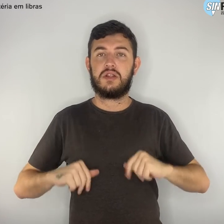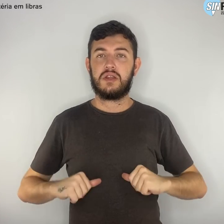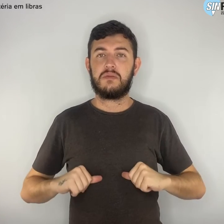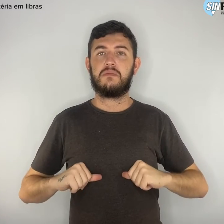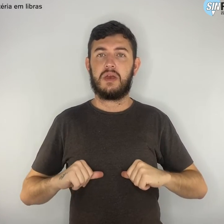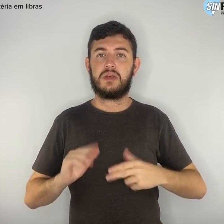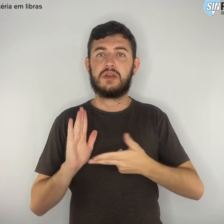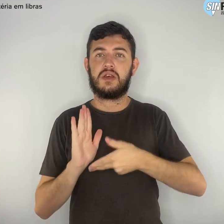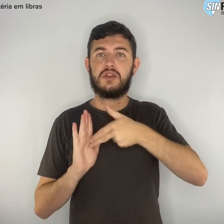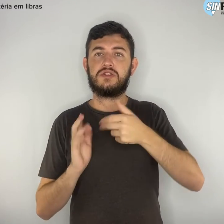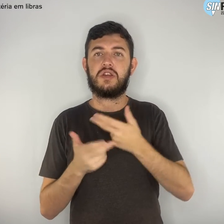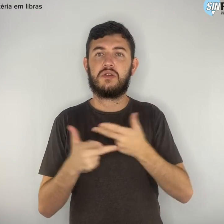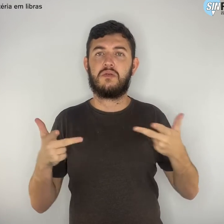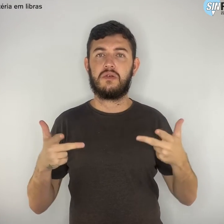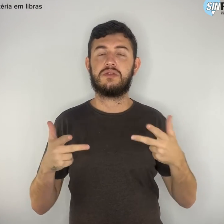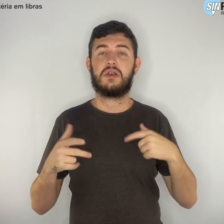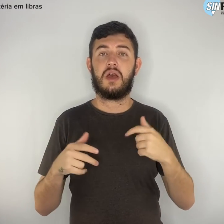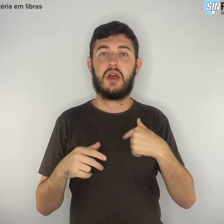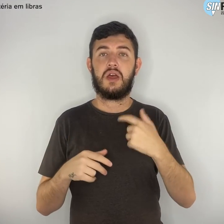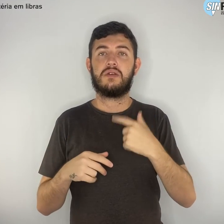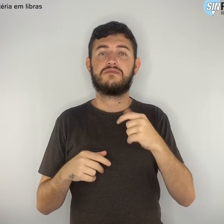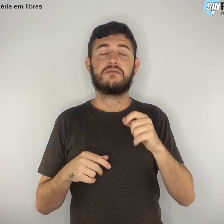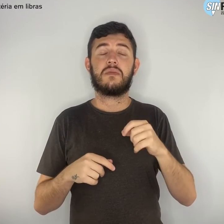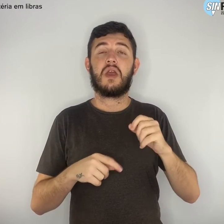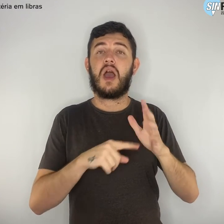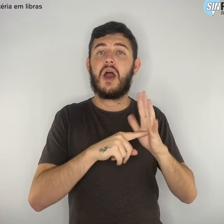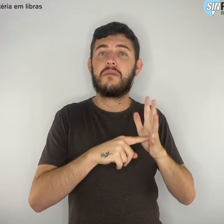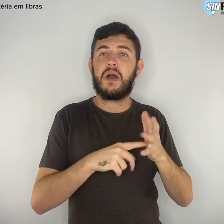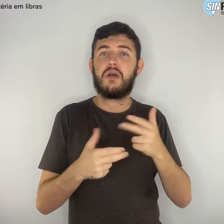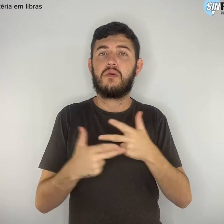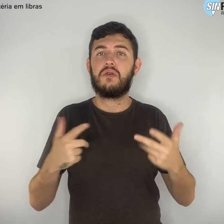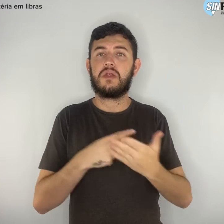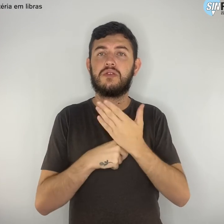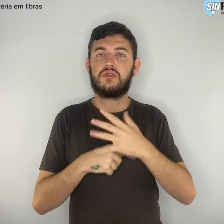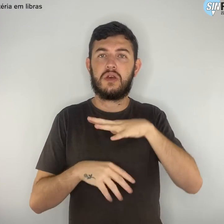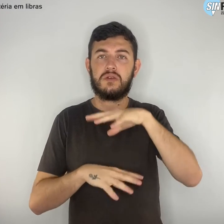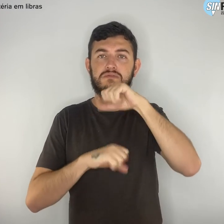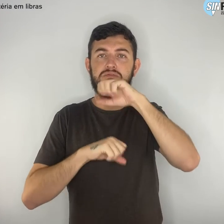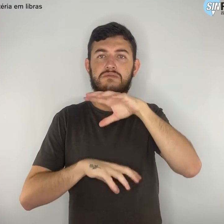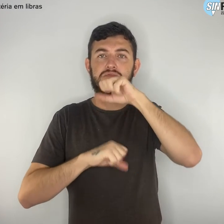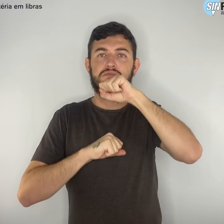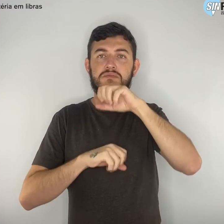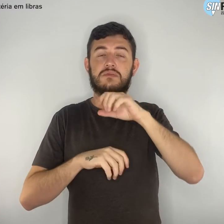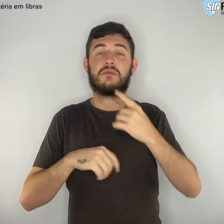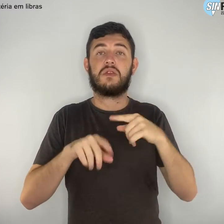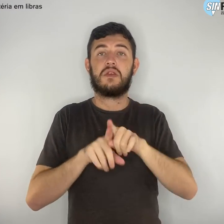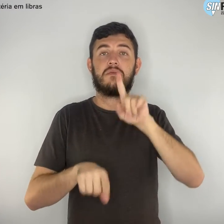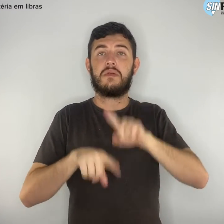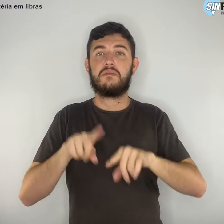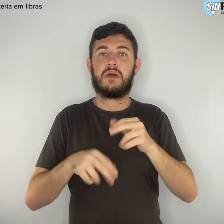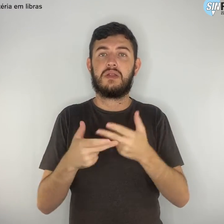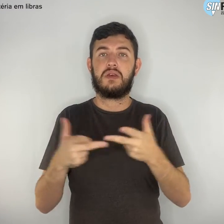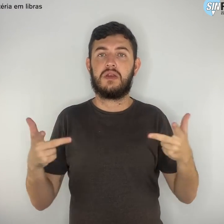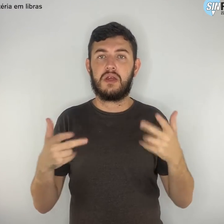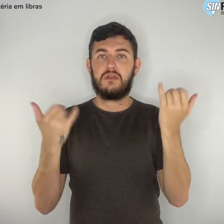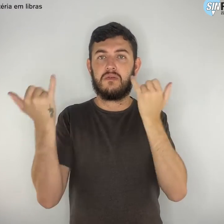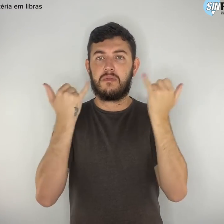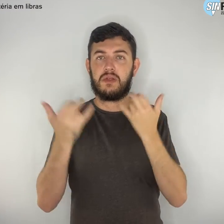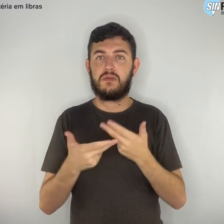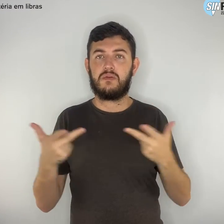ventiladores pulmonares e materiais informativos sobre a doença. Segundo apuração do Brasil